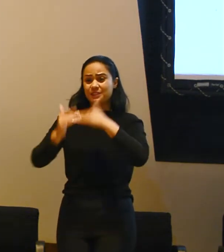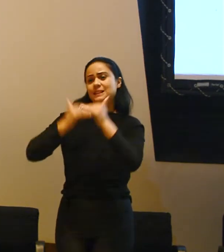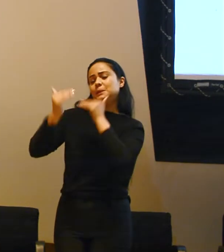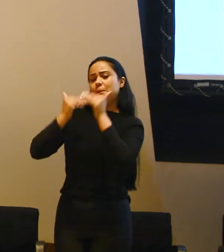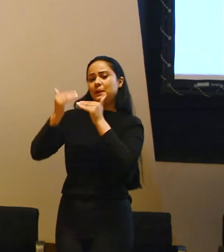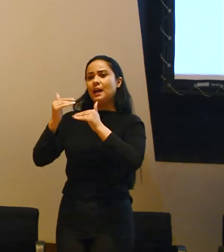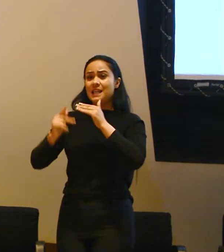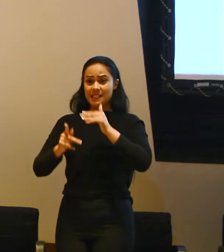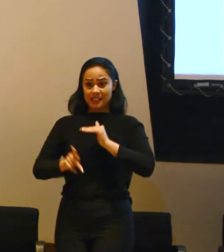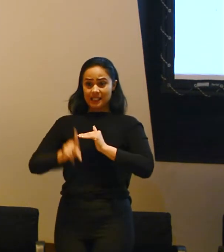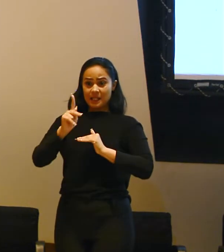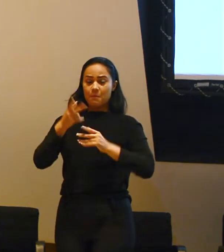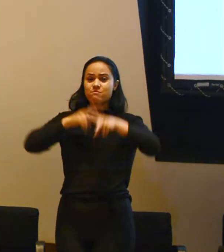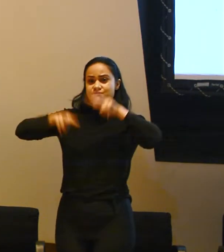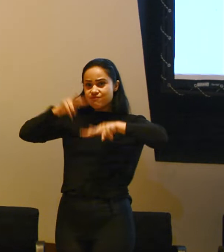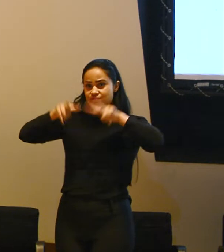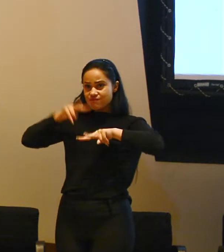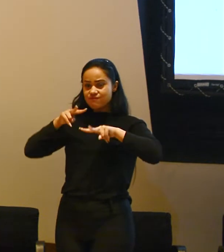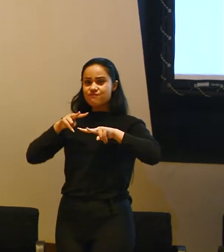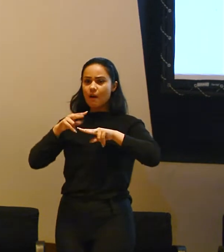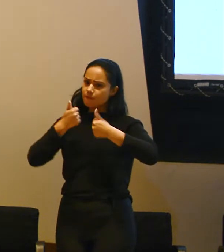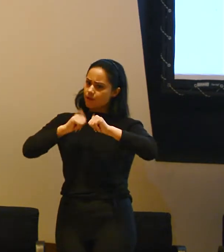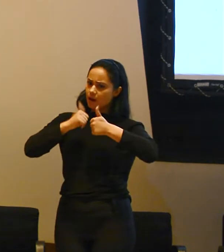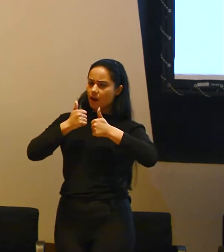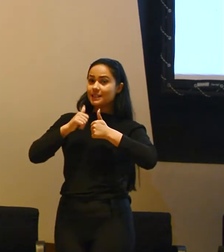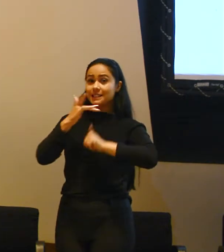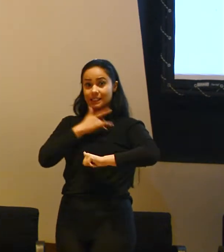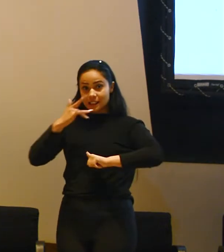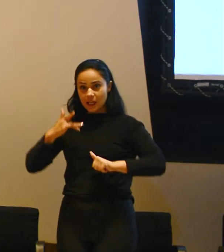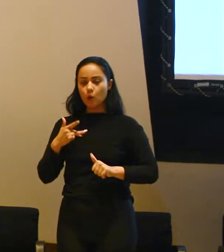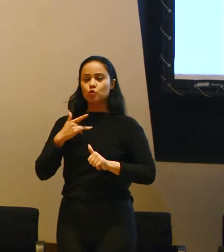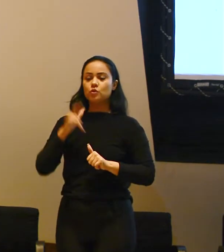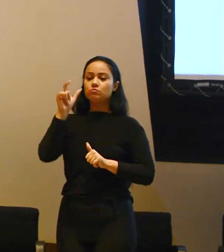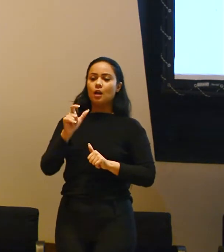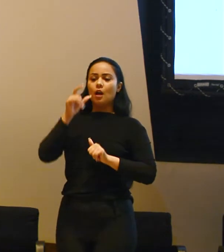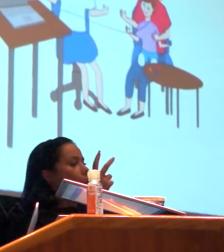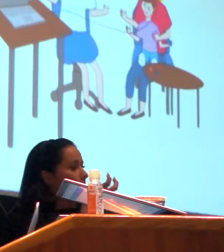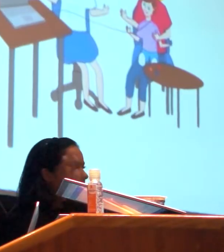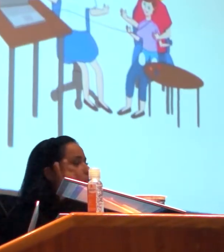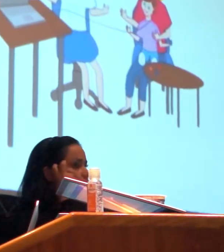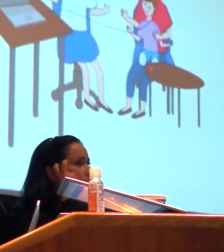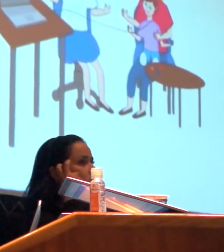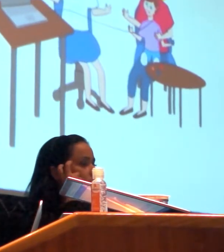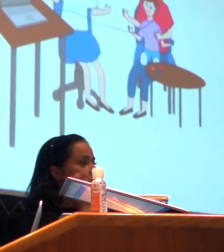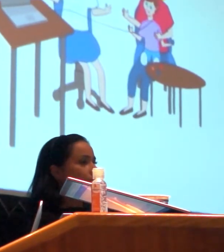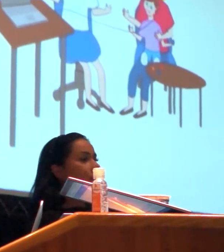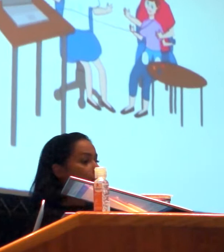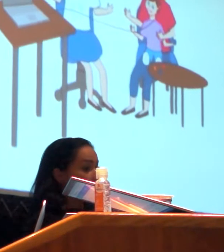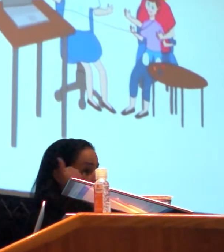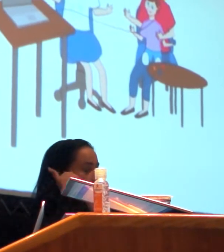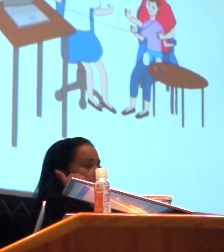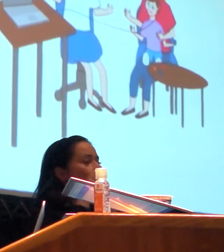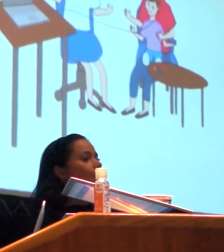estar monitorando, a gente sempre fala que isso seria a avaliação da saúde do implante coclear, né, do componente interno, como se